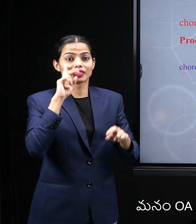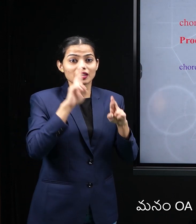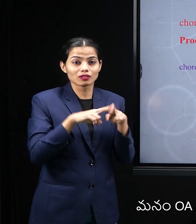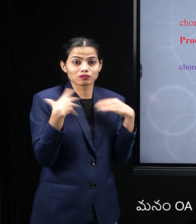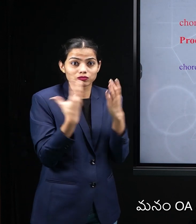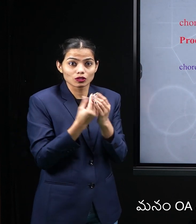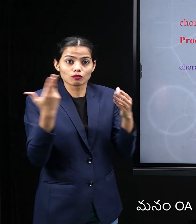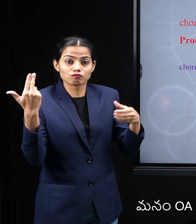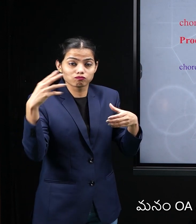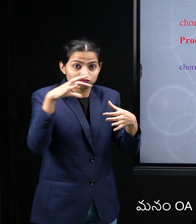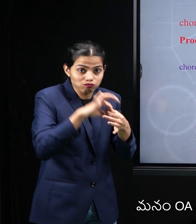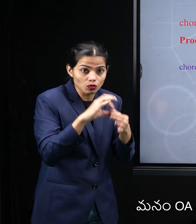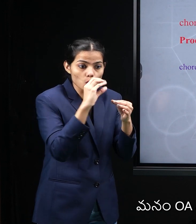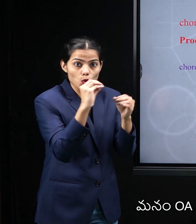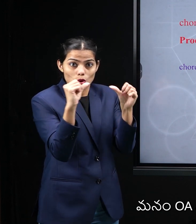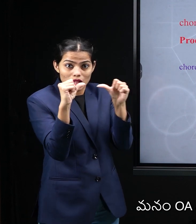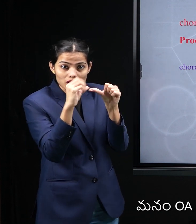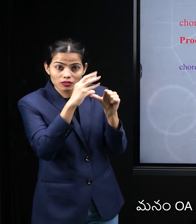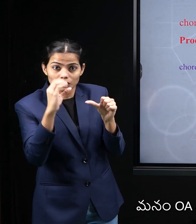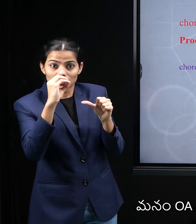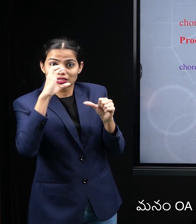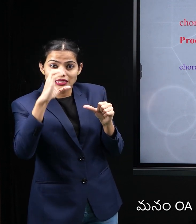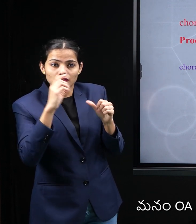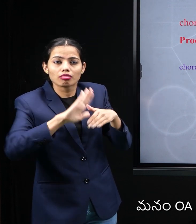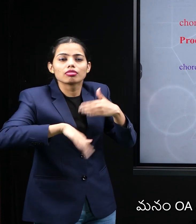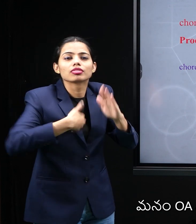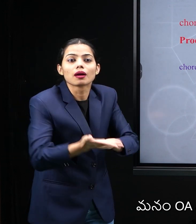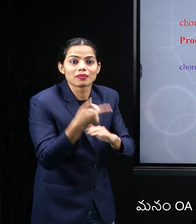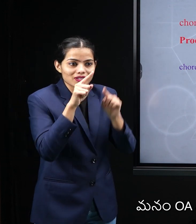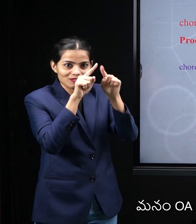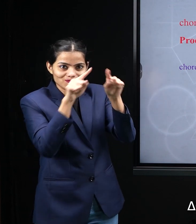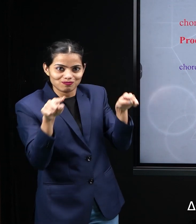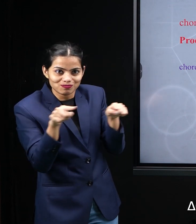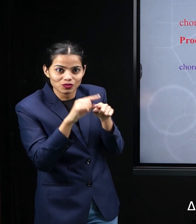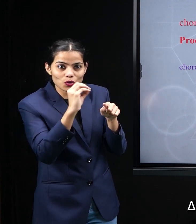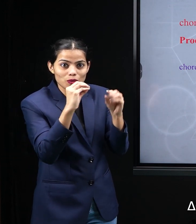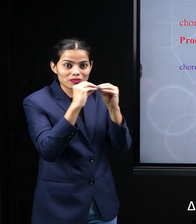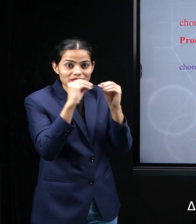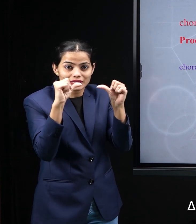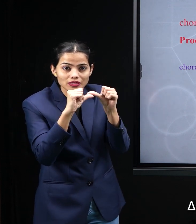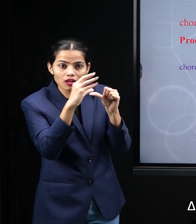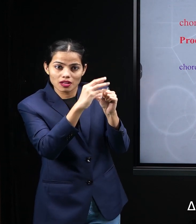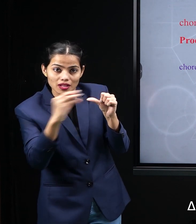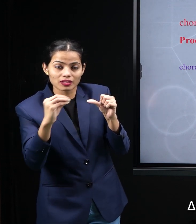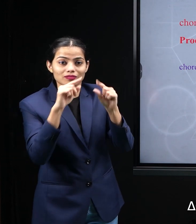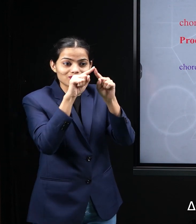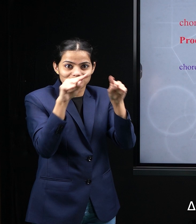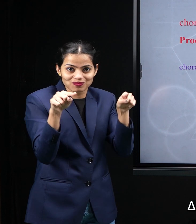మనం OA మరియు OCలలో చేరినట్లయితే ట్రయాంగిల్ OBA మరియు